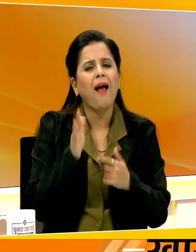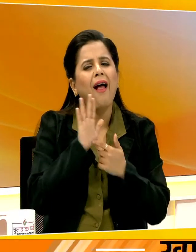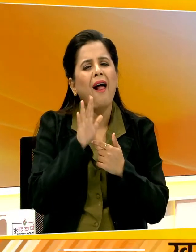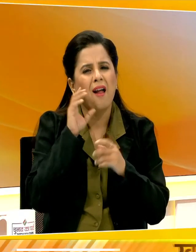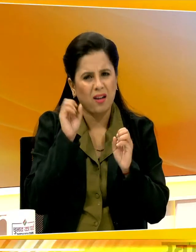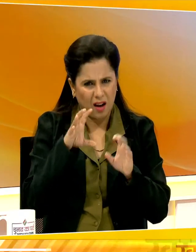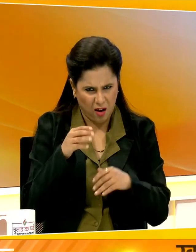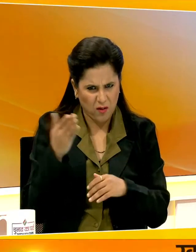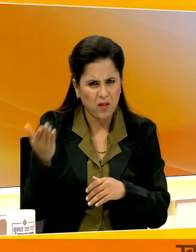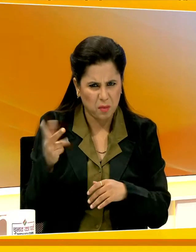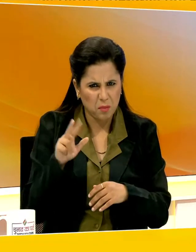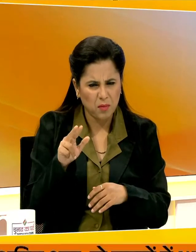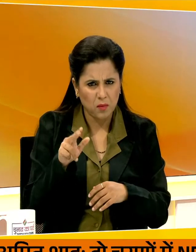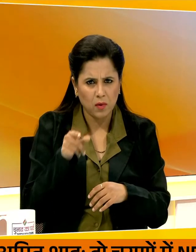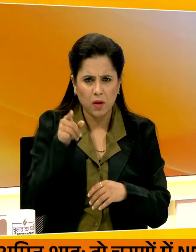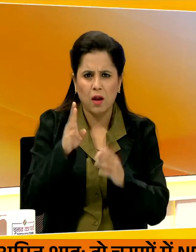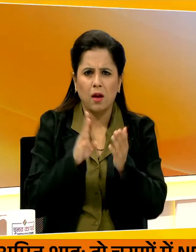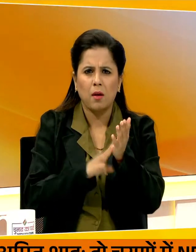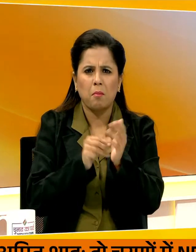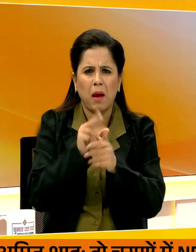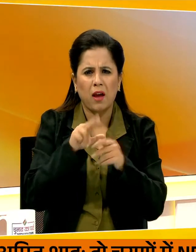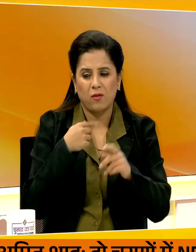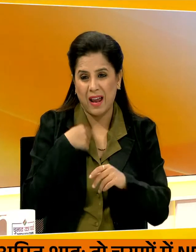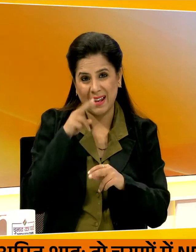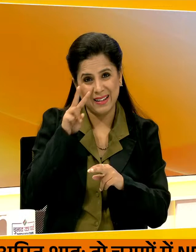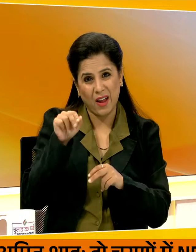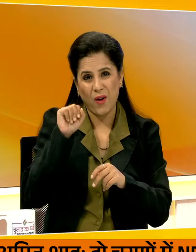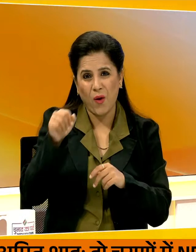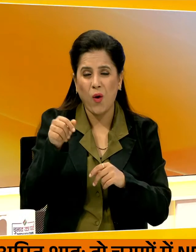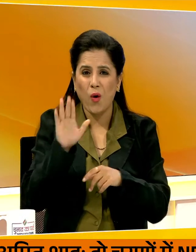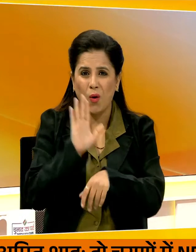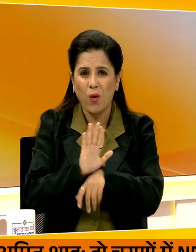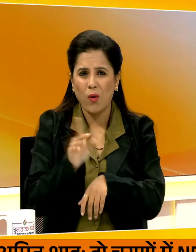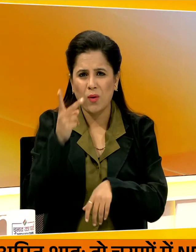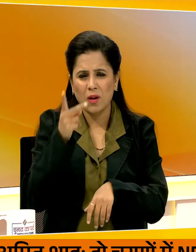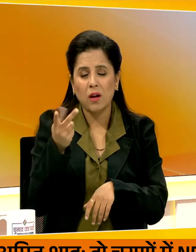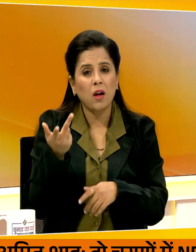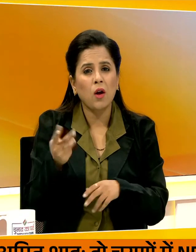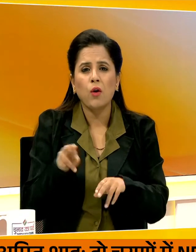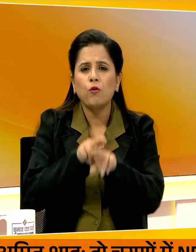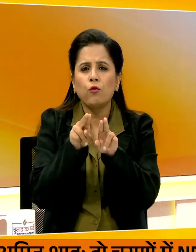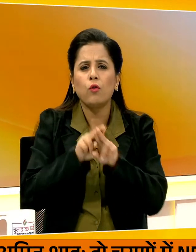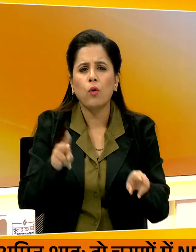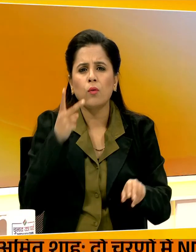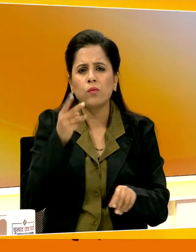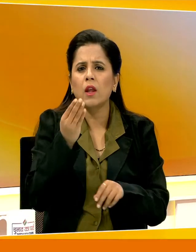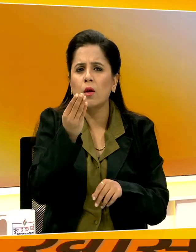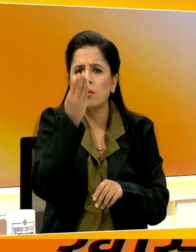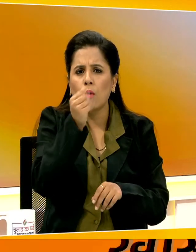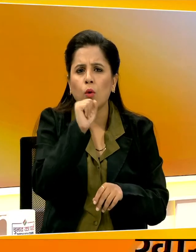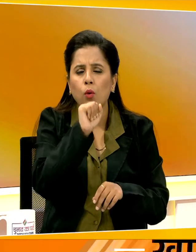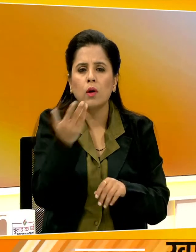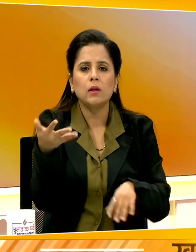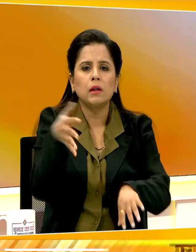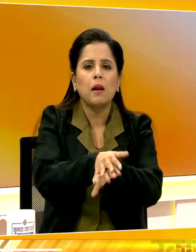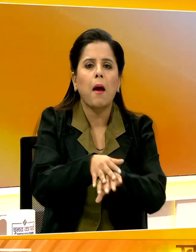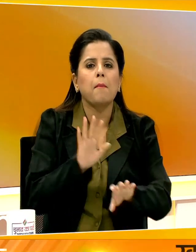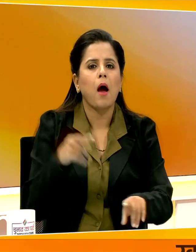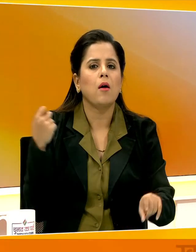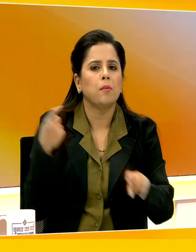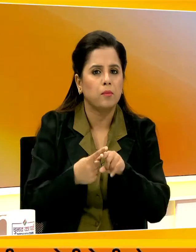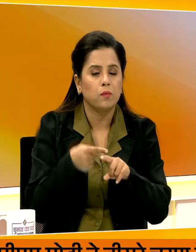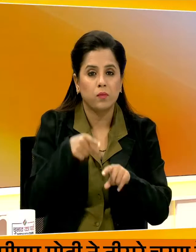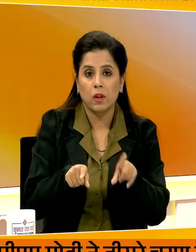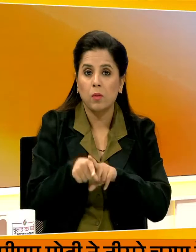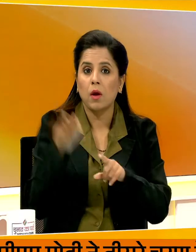क्या? मुझे मैनिफेस्टो देख करके लगता है कि इस पर पूरी तरह मुस्लिम लीग की छाप है। इस बीच सोमवार